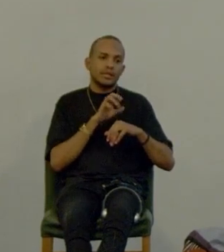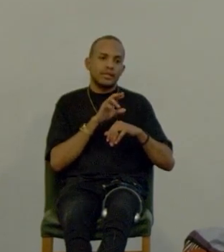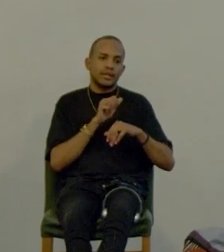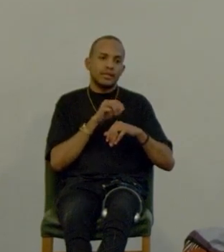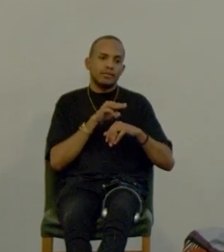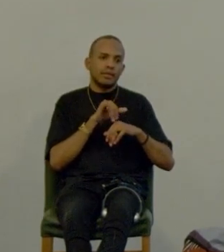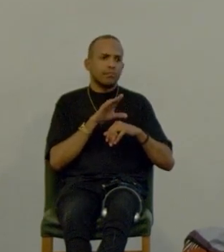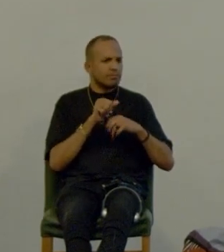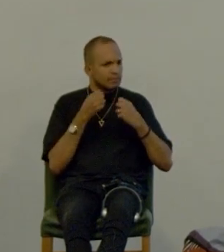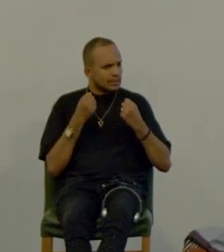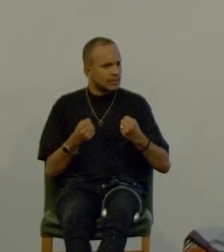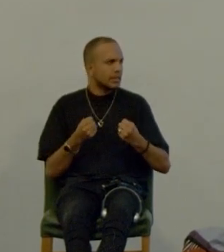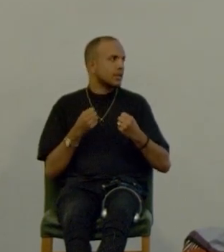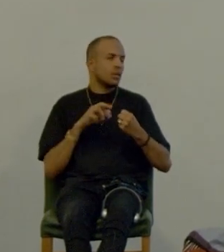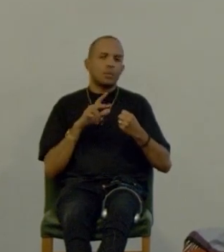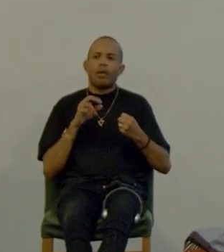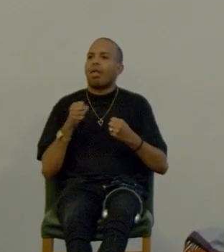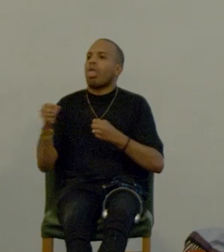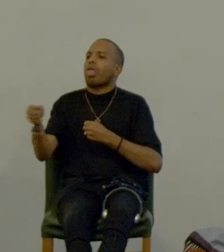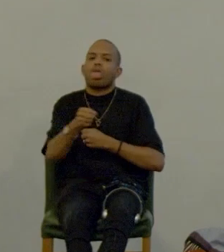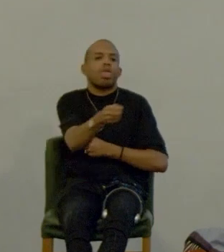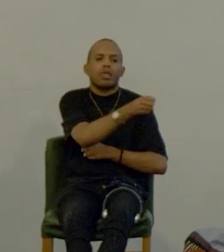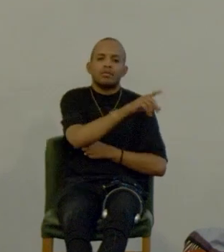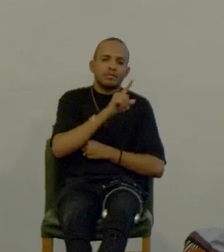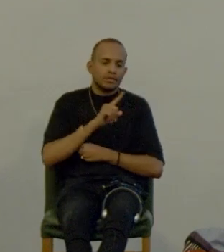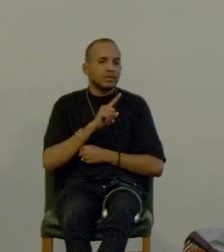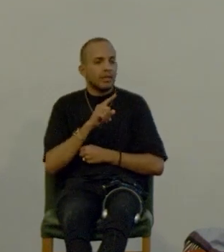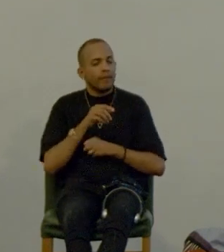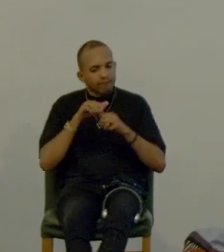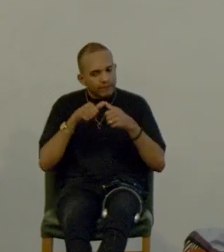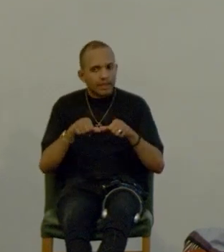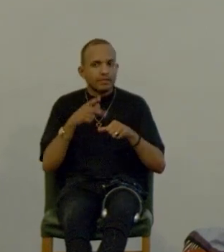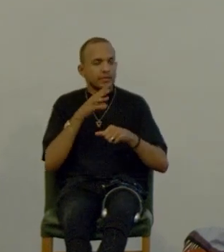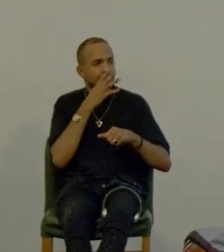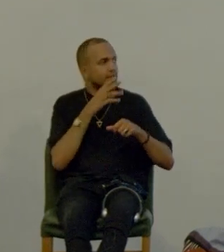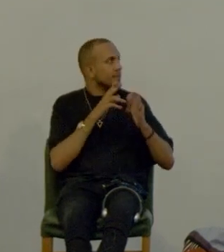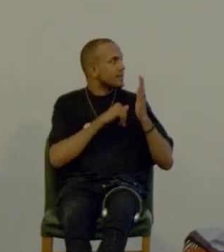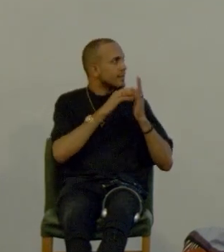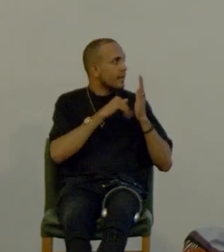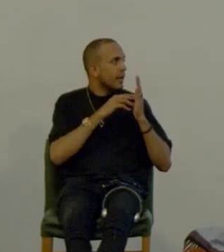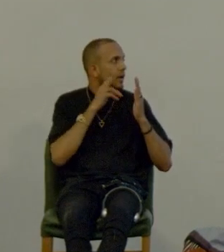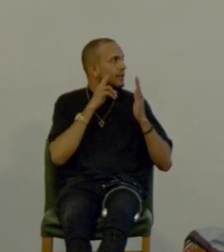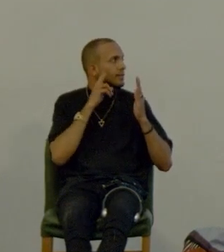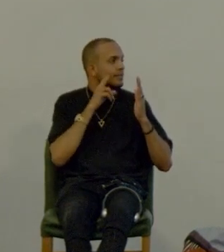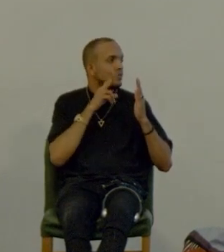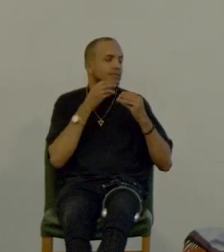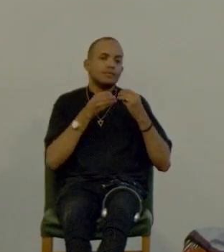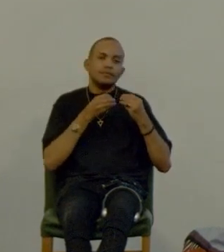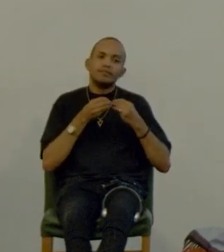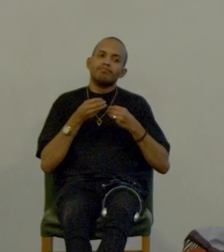é uma cerâmica pesada, né, que ela não é portátil, que tem uma iconografia super interessante, e que também remete muito a essas